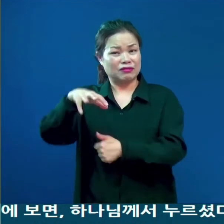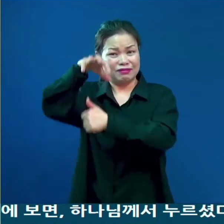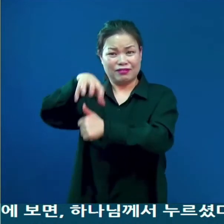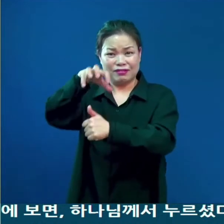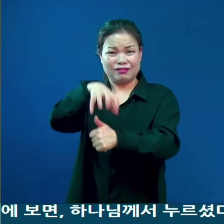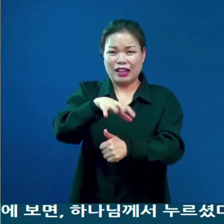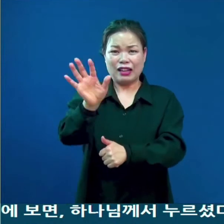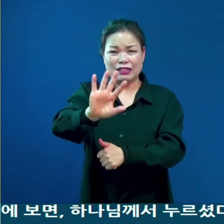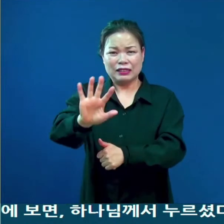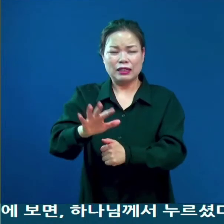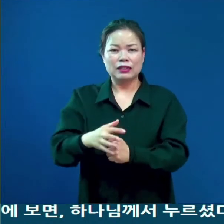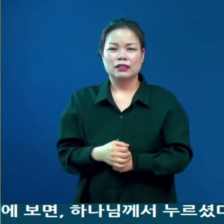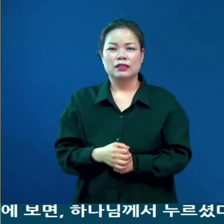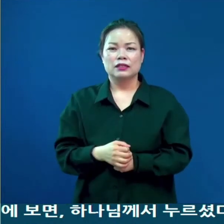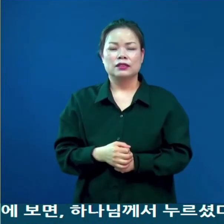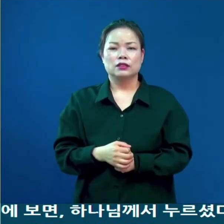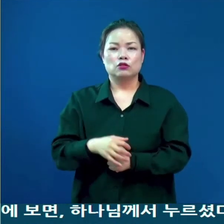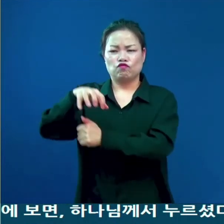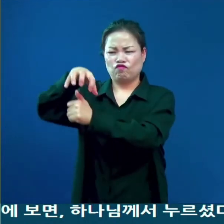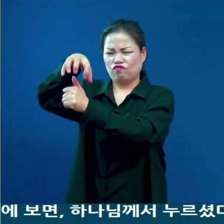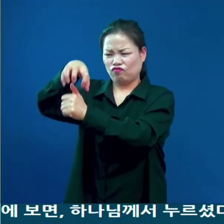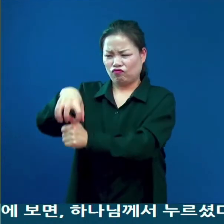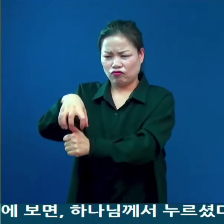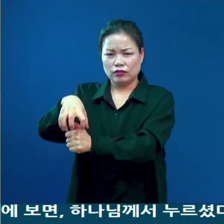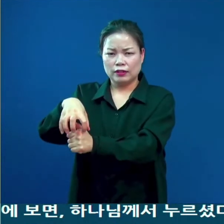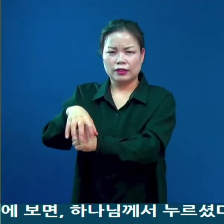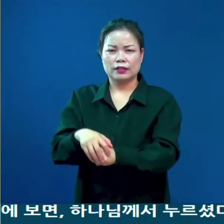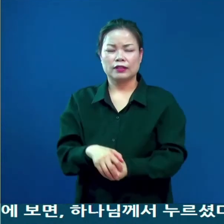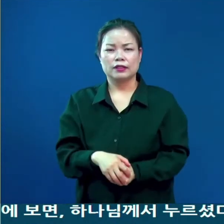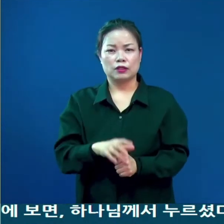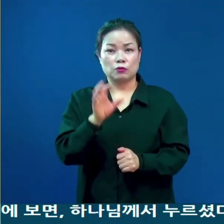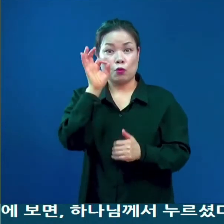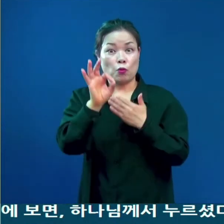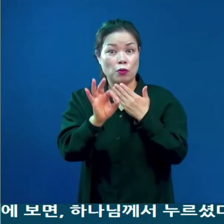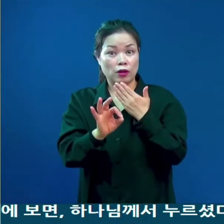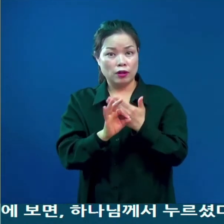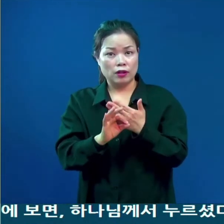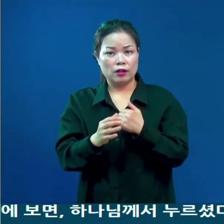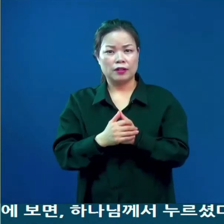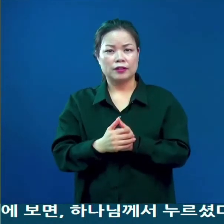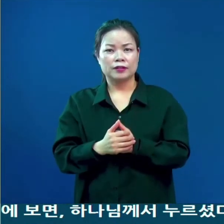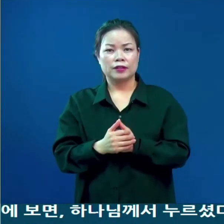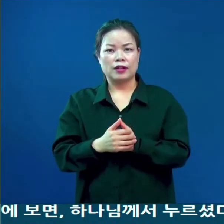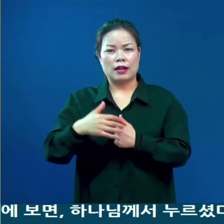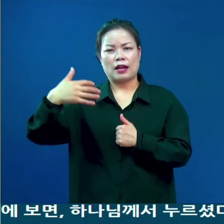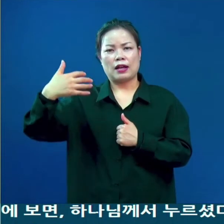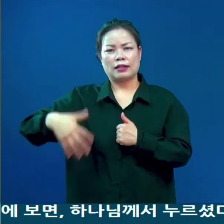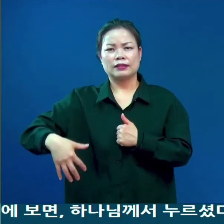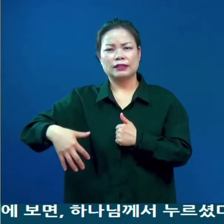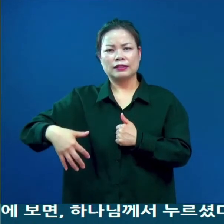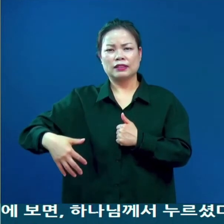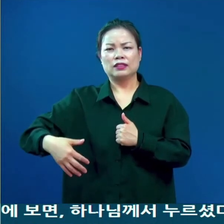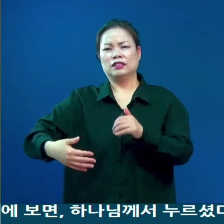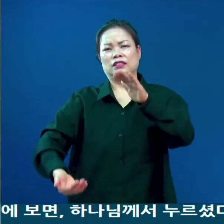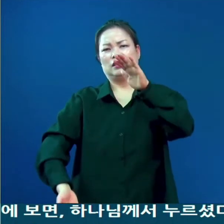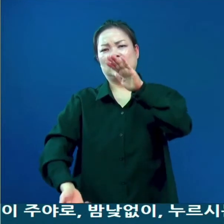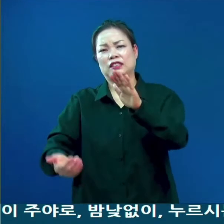아니에요. 이 누르다라는 말씀이 이 시제를 살펴보니까 미완료형이에요. 그러니까 끝나지 않는